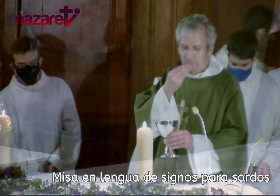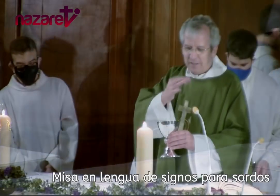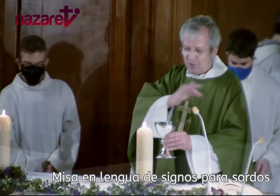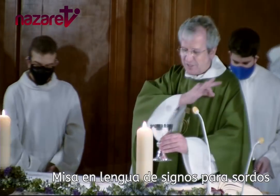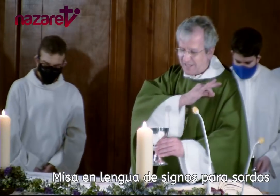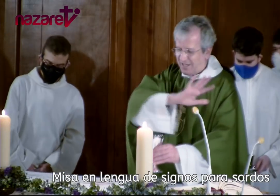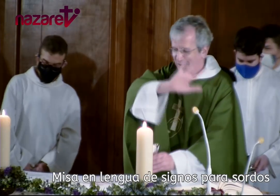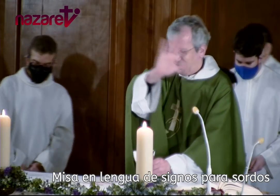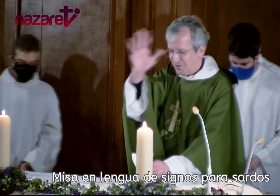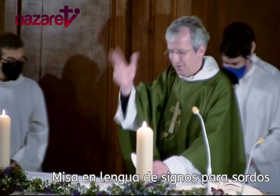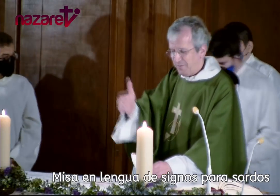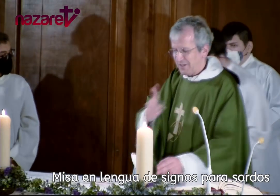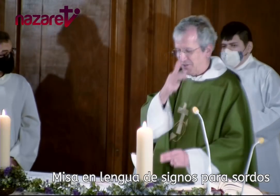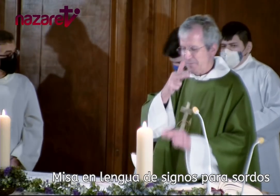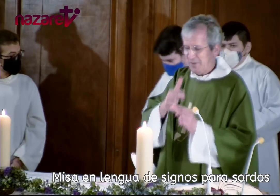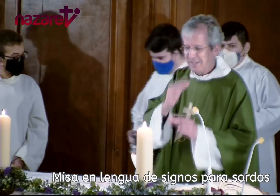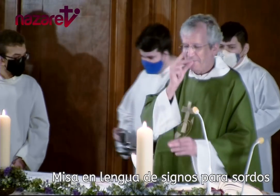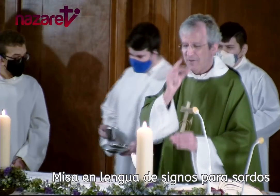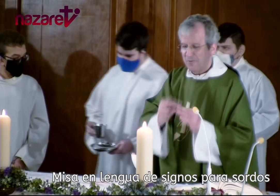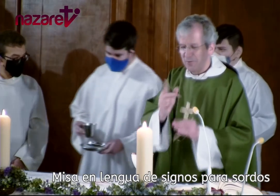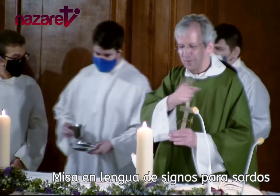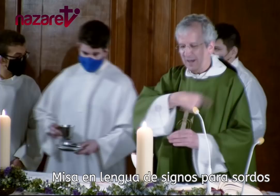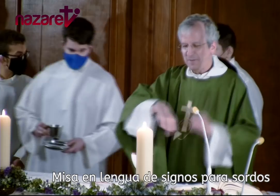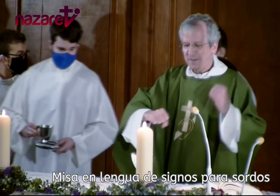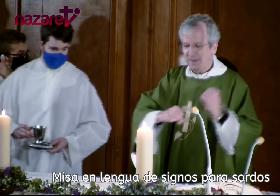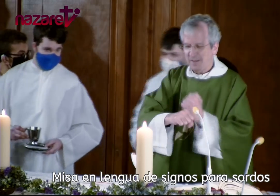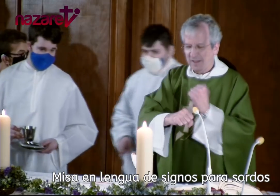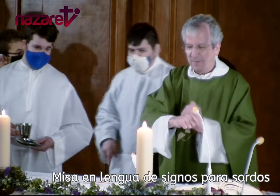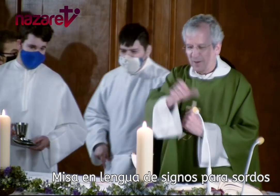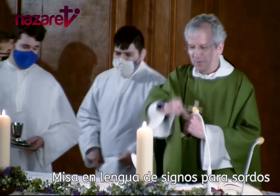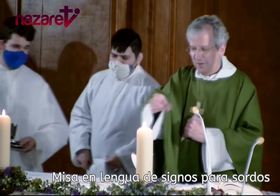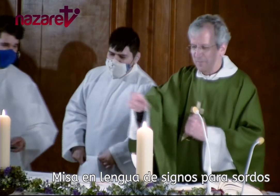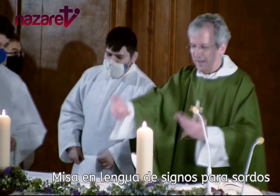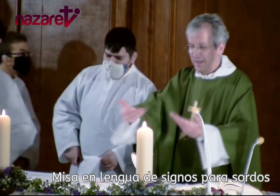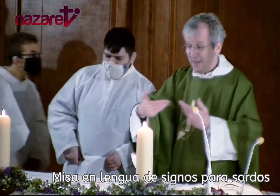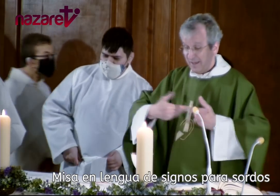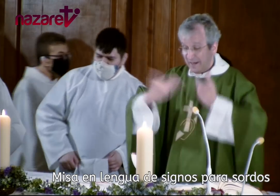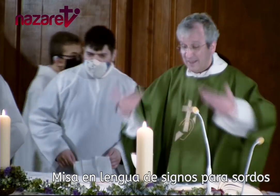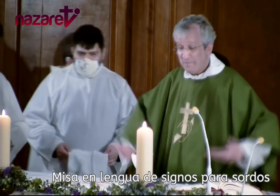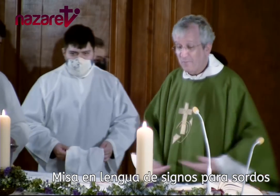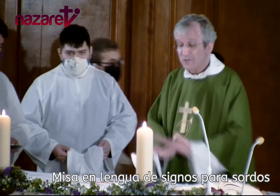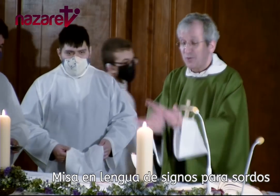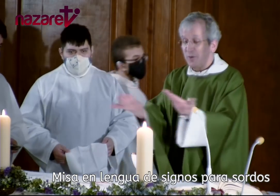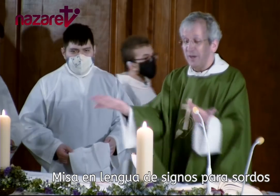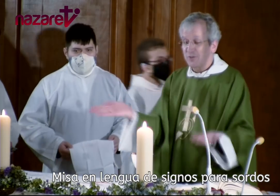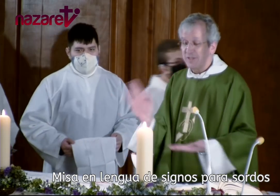Bendito seas, Señor Dios del universo, por este vino, fruto de la vid y del trabajo del hombre, que recibimos de tu generosidad y ahora